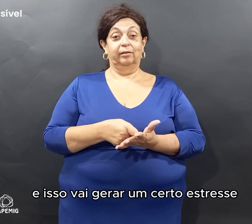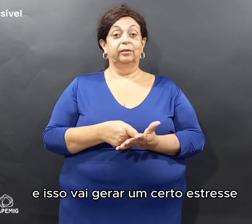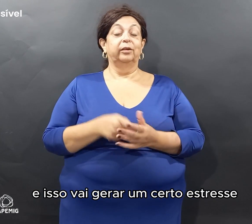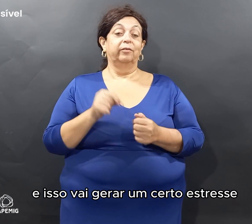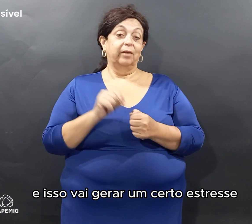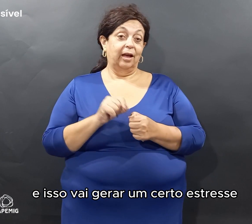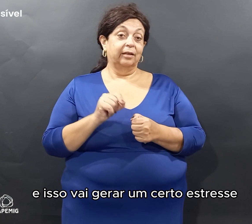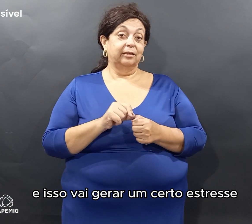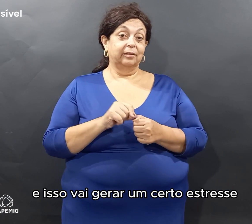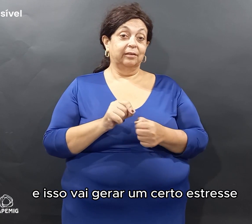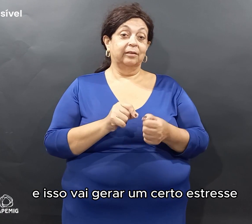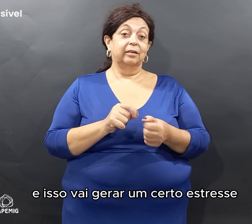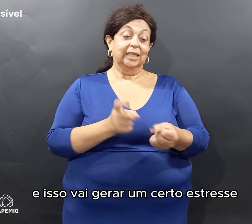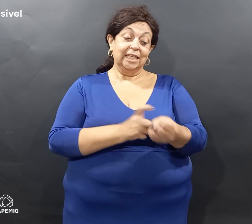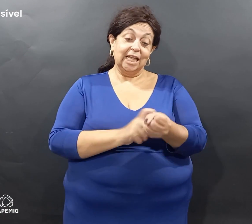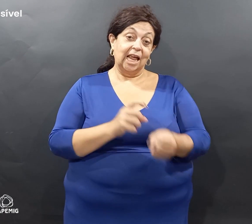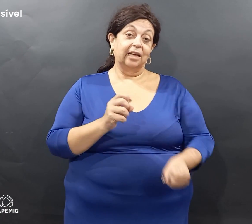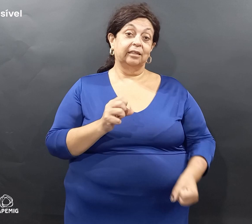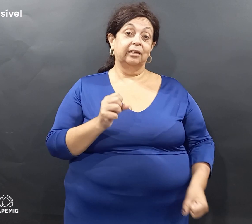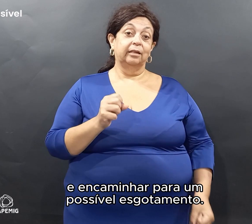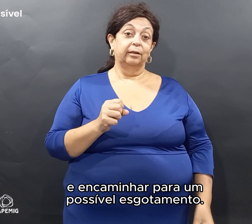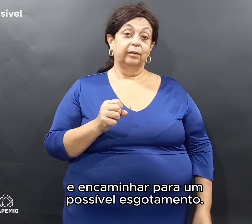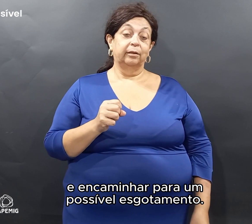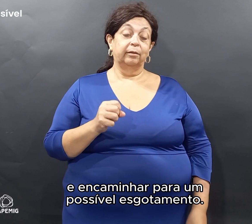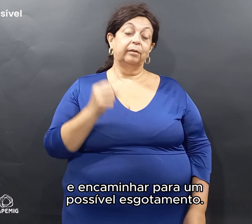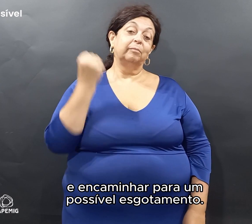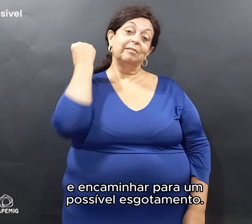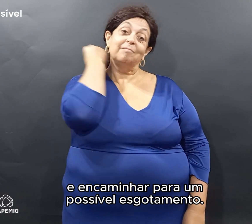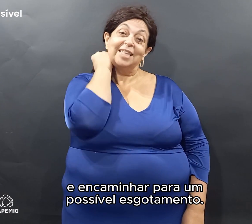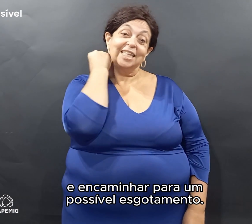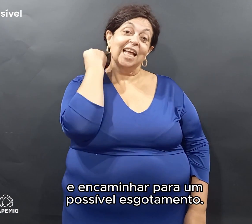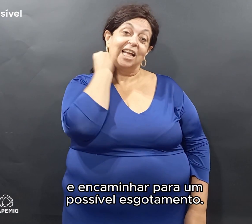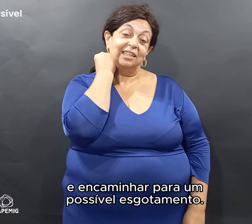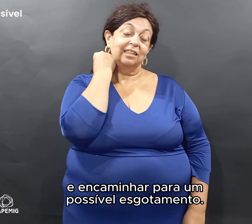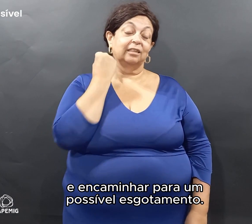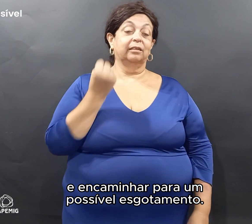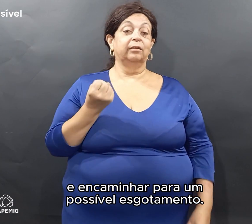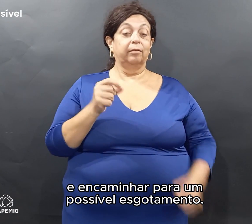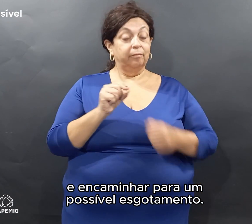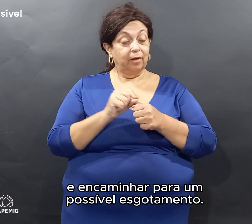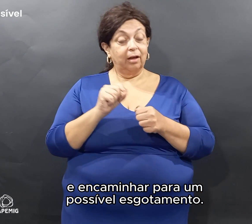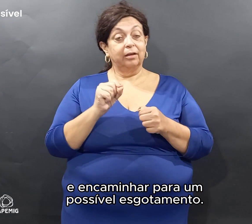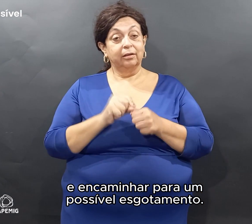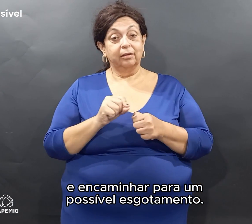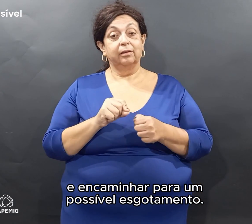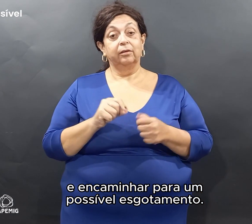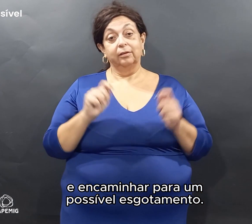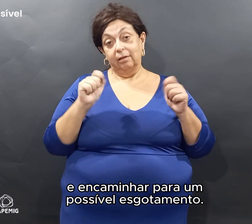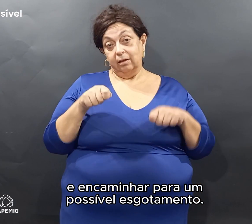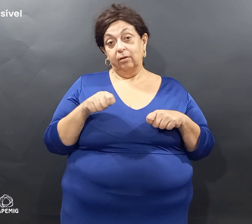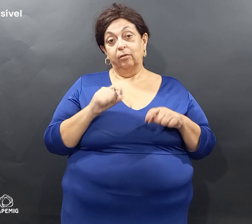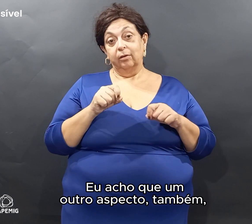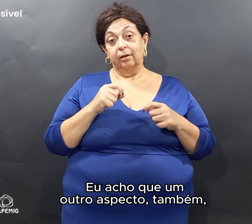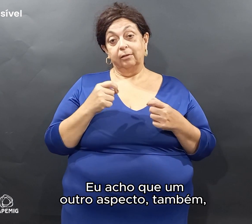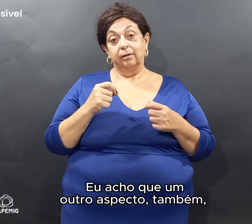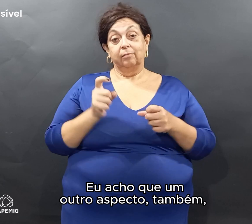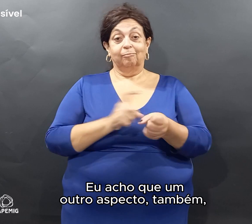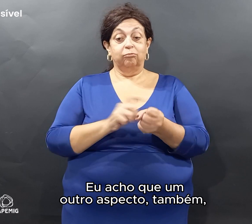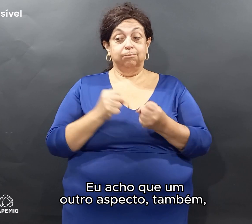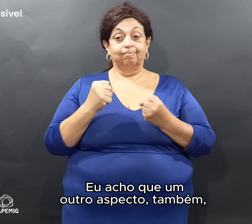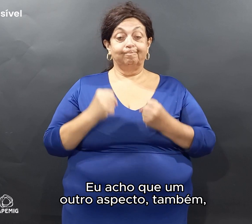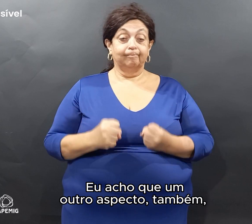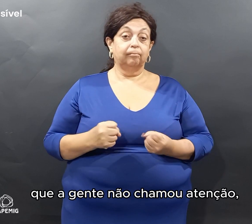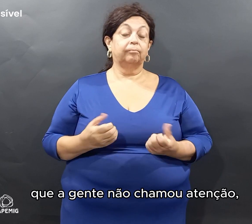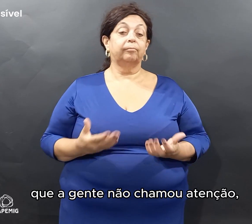vai gerar um certo estresse, um certo esgotamento e encaminhar, né, para um possível esgotamento. Eu acho que um